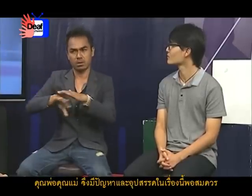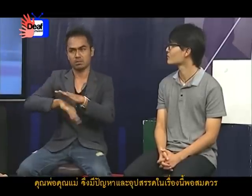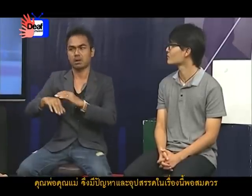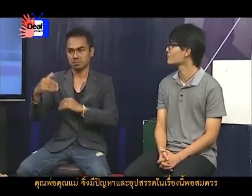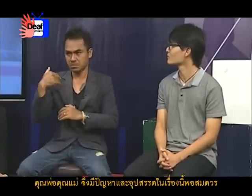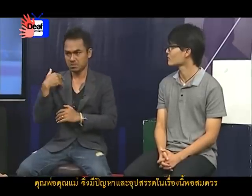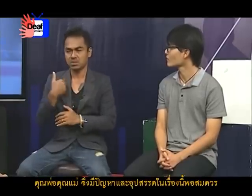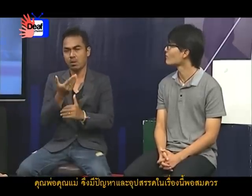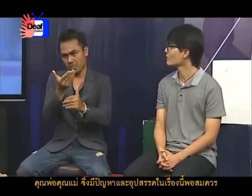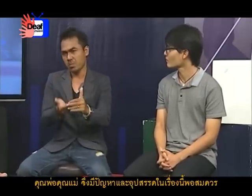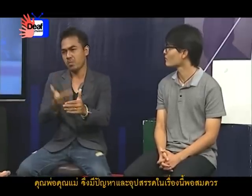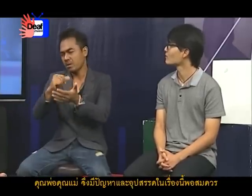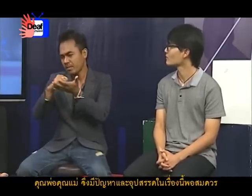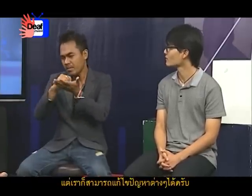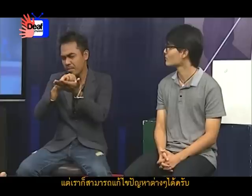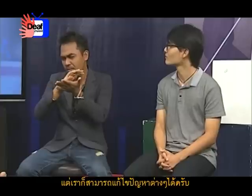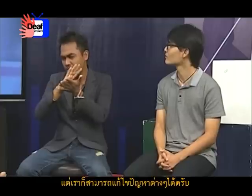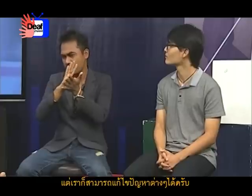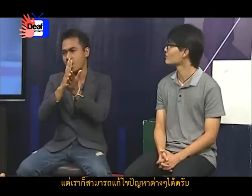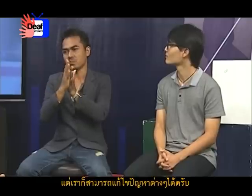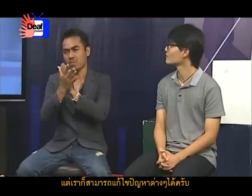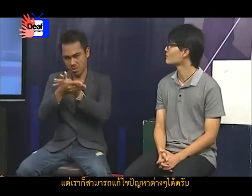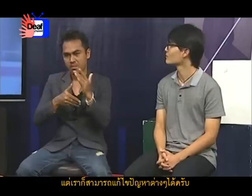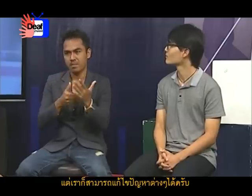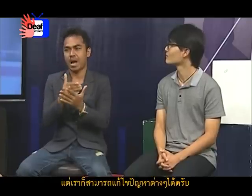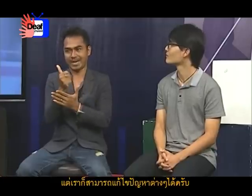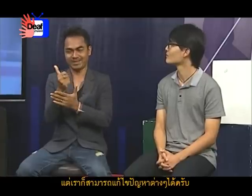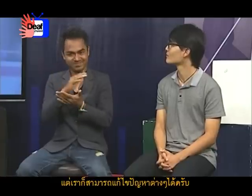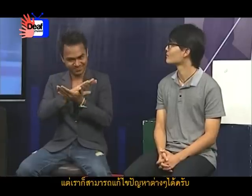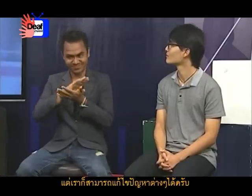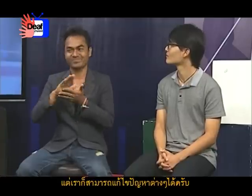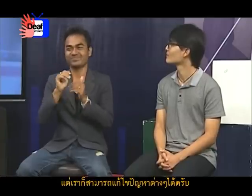ผมพอสมควรนะครับแต่ก็สามารถแก้ไขปัญหาไปได้เรียบร้อยครับผม